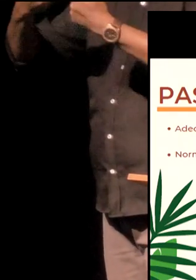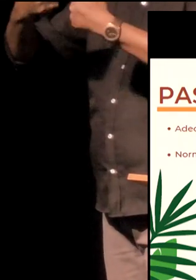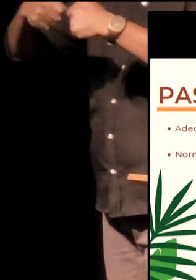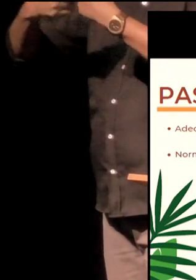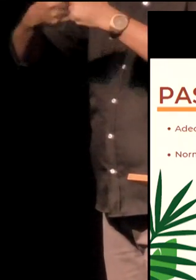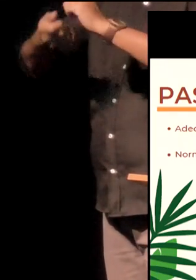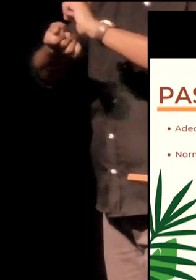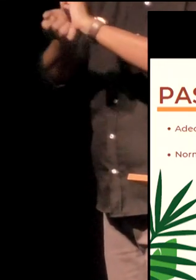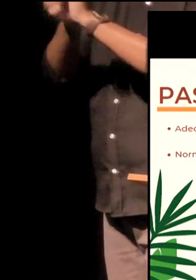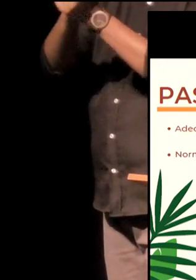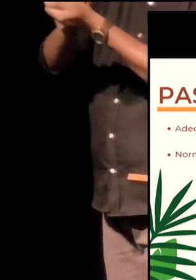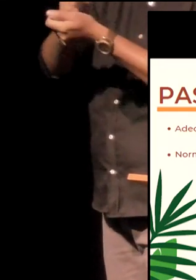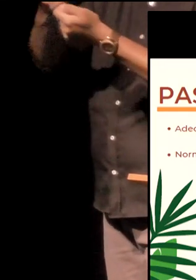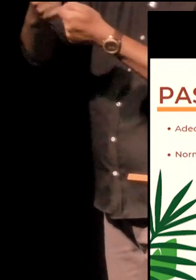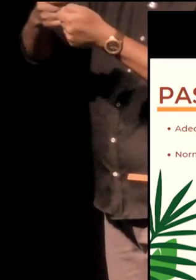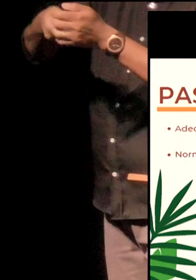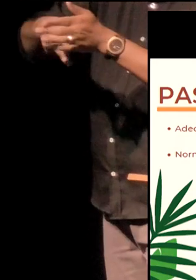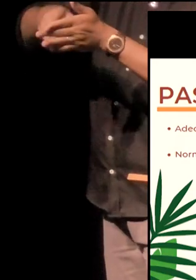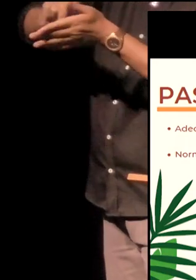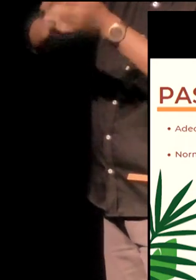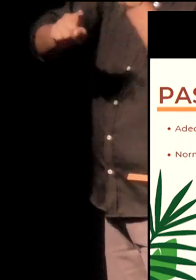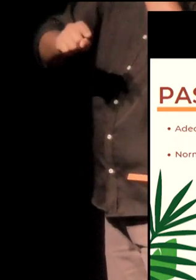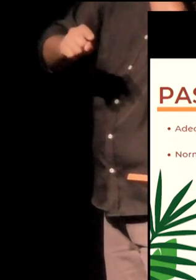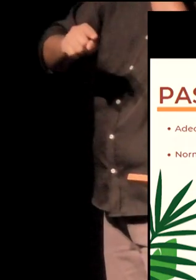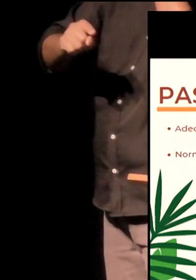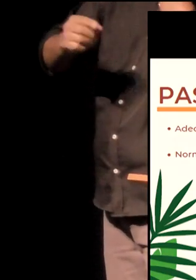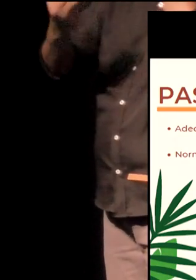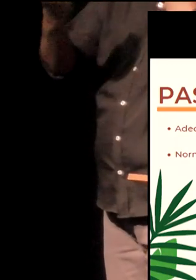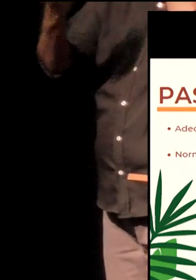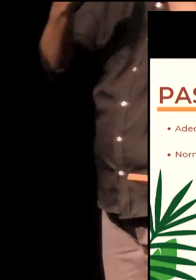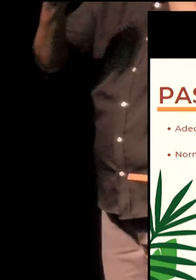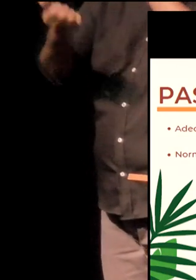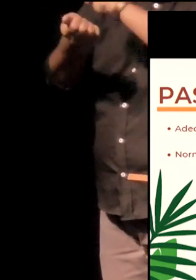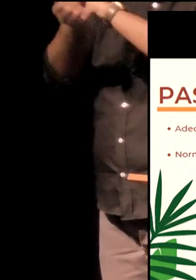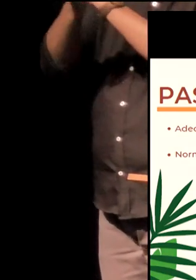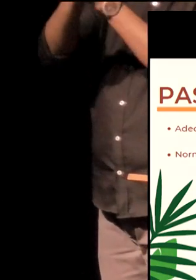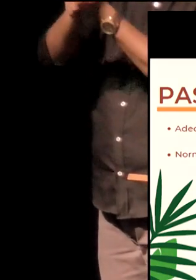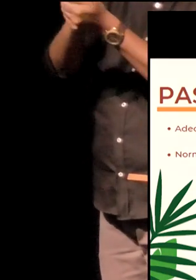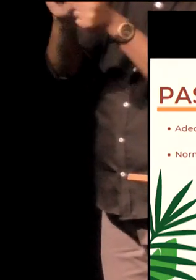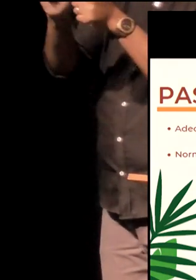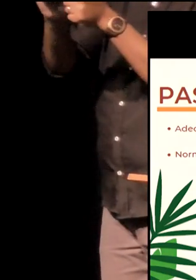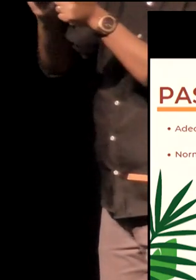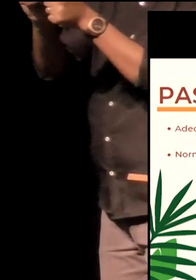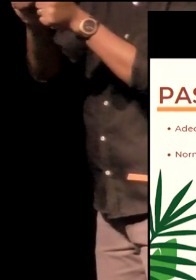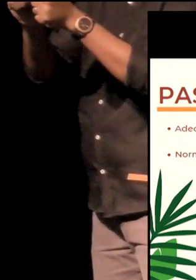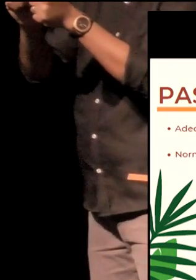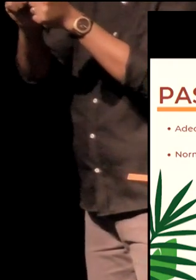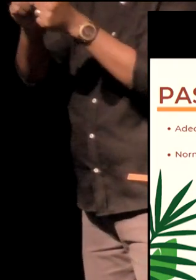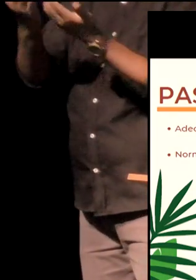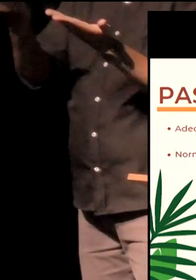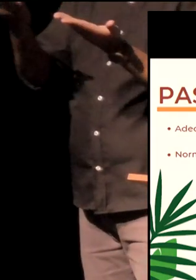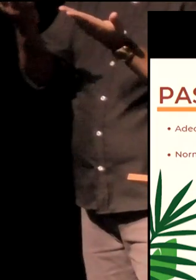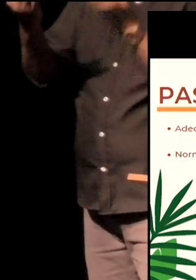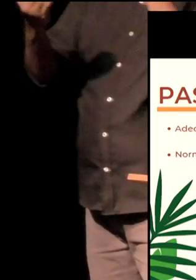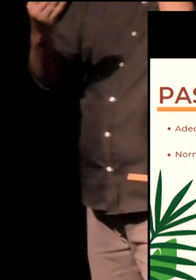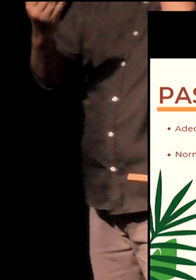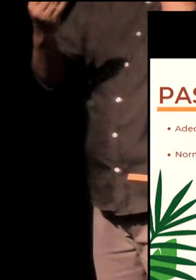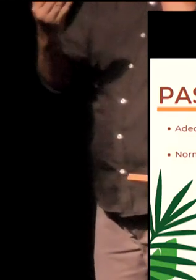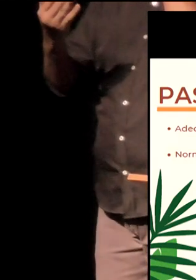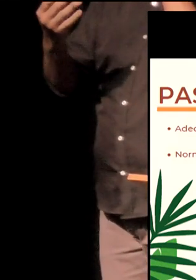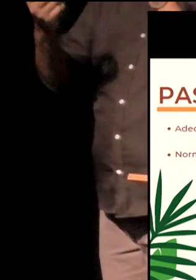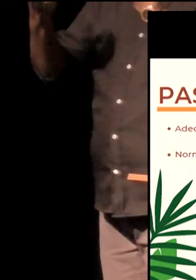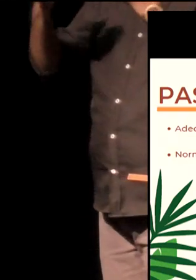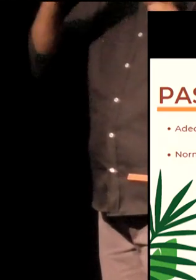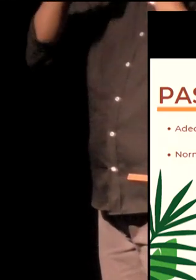enfim precisa ser pensado Como que essa alteração vai fazer né porque depende demanda né esse entendimento da